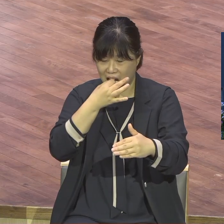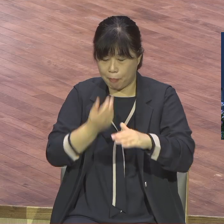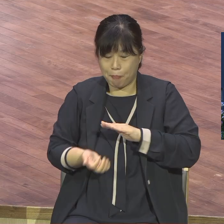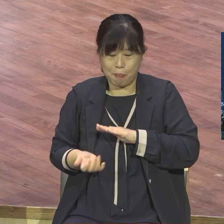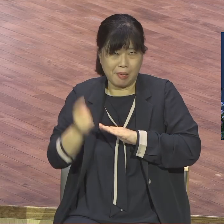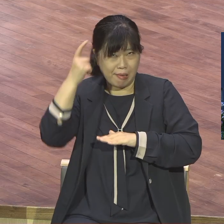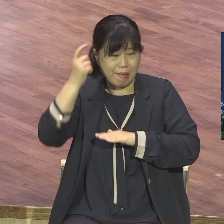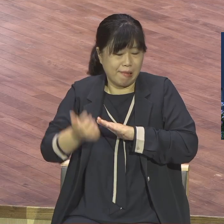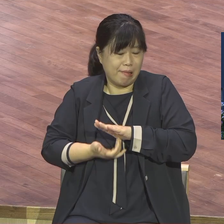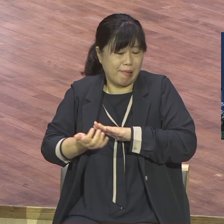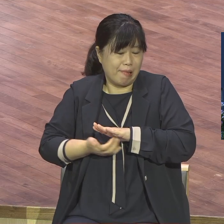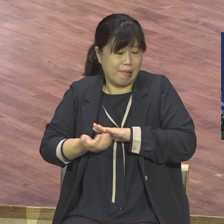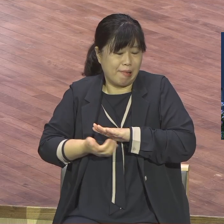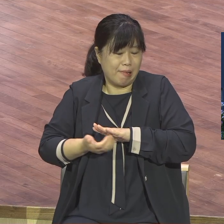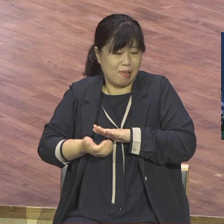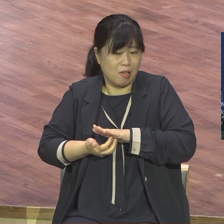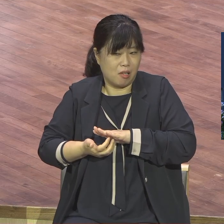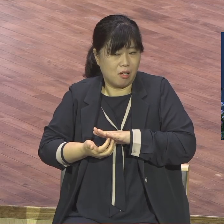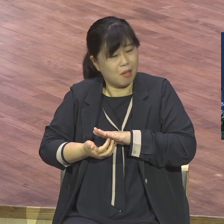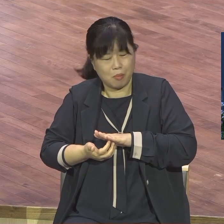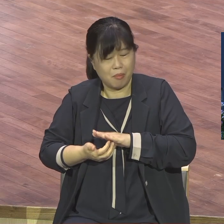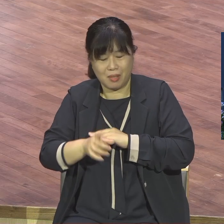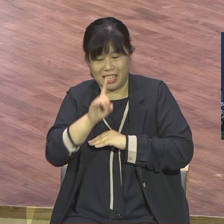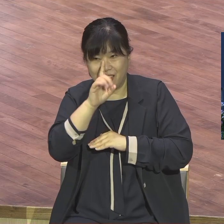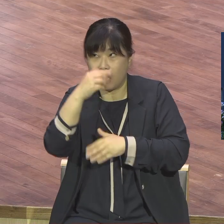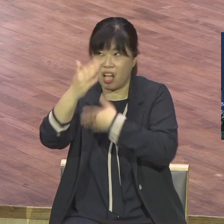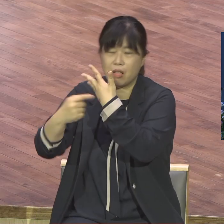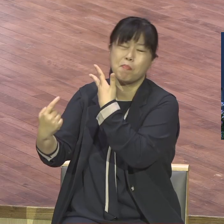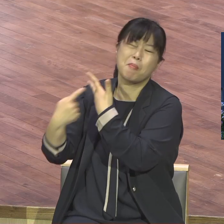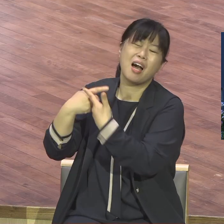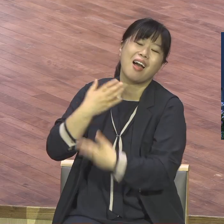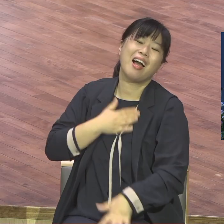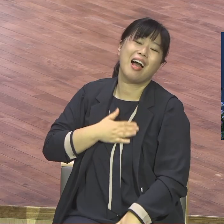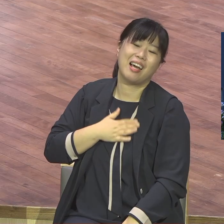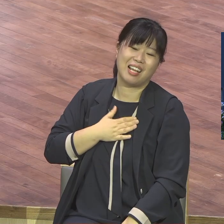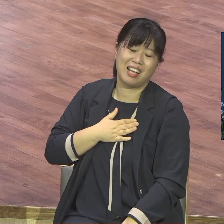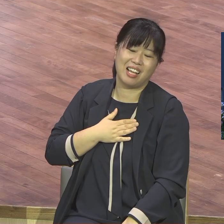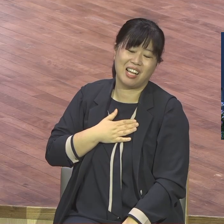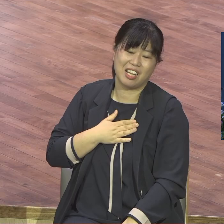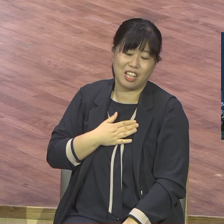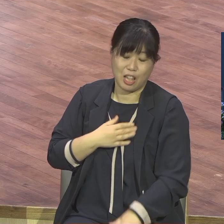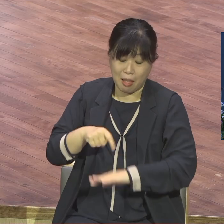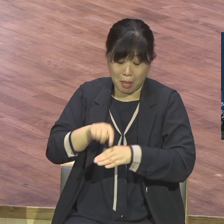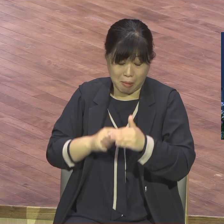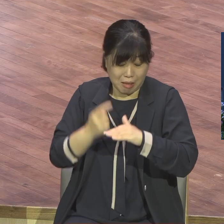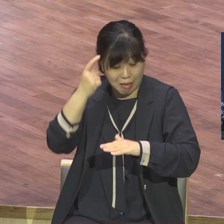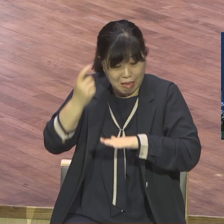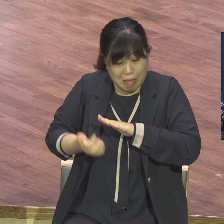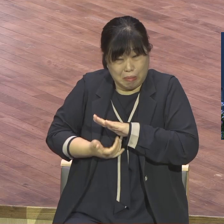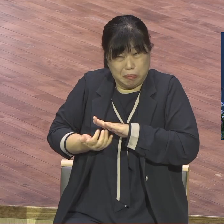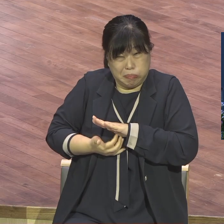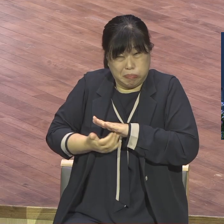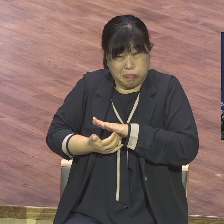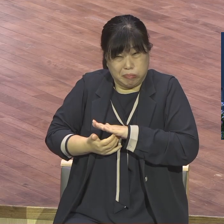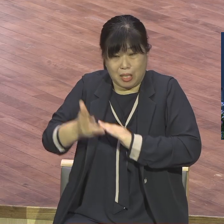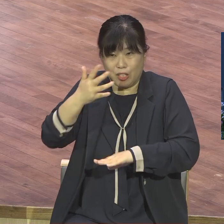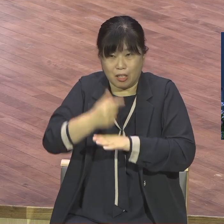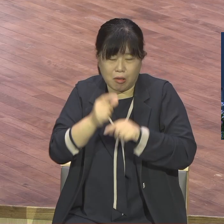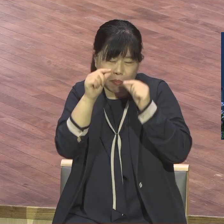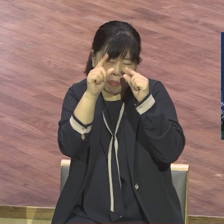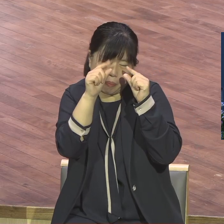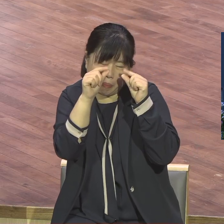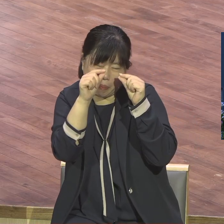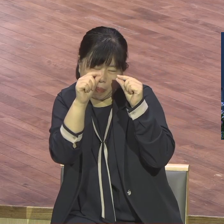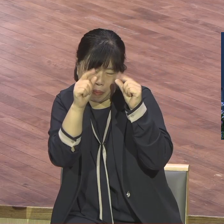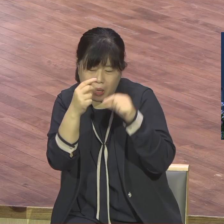겁니다. 그래서 잠 못 자는 겁니다. 그래서 불면증 생기는 것입니다. 그래서 우울증, 공황증 오는 것입니다.